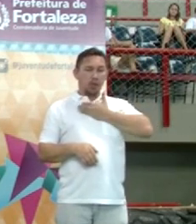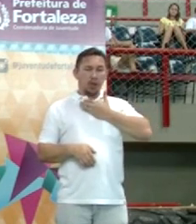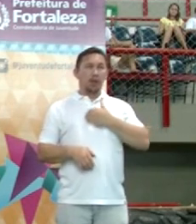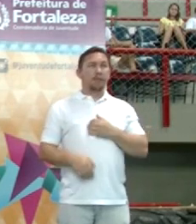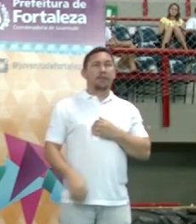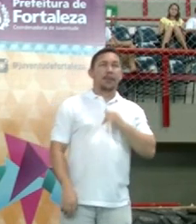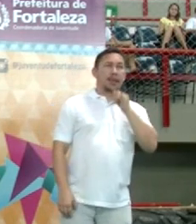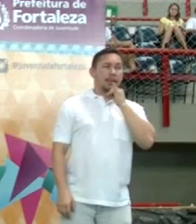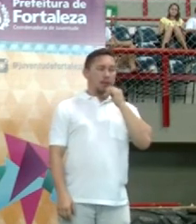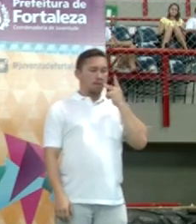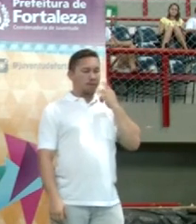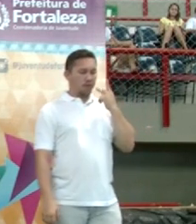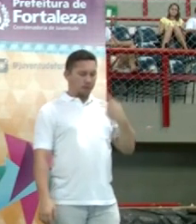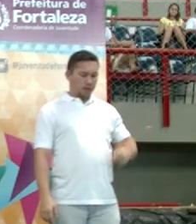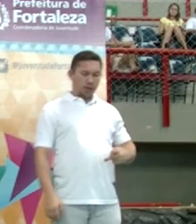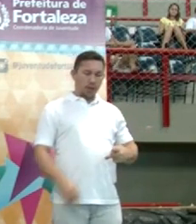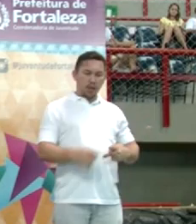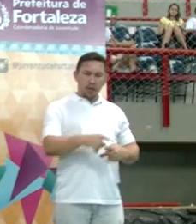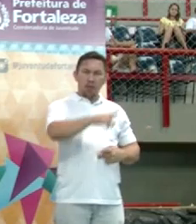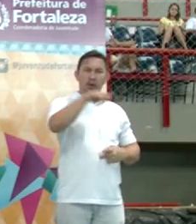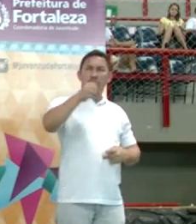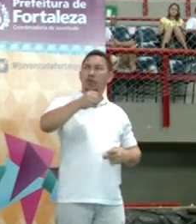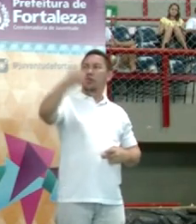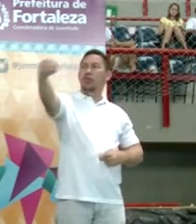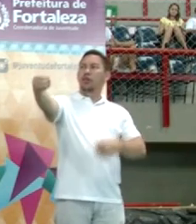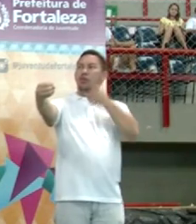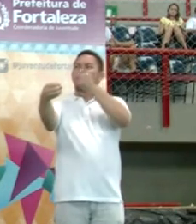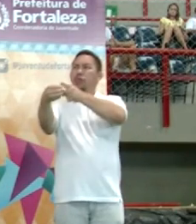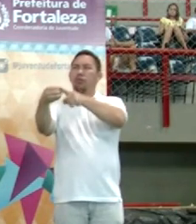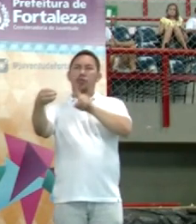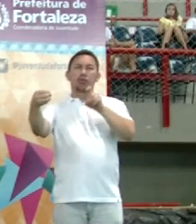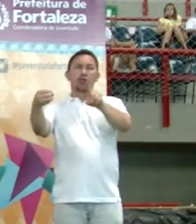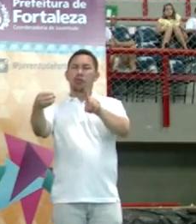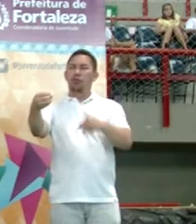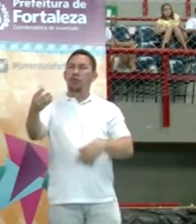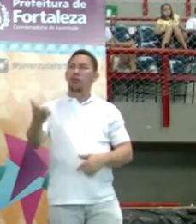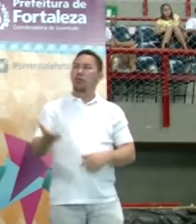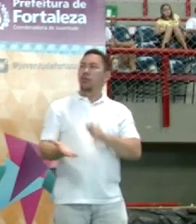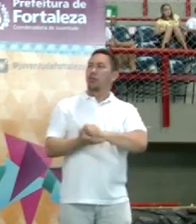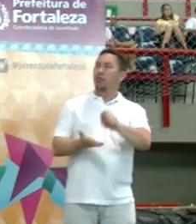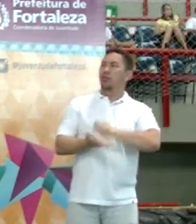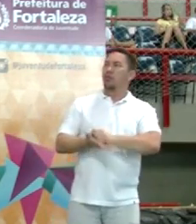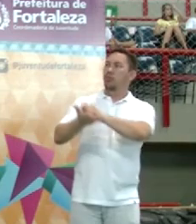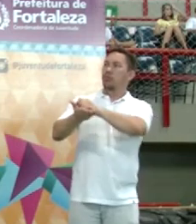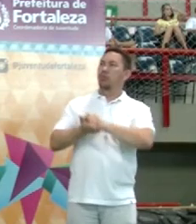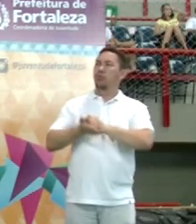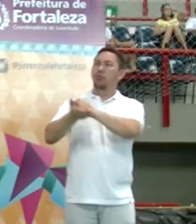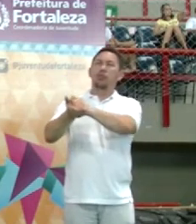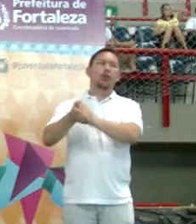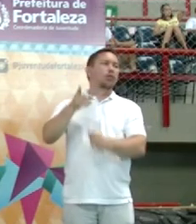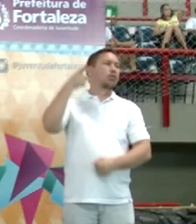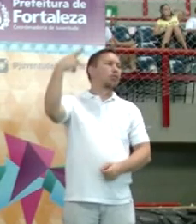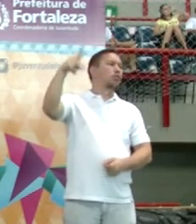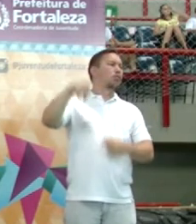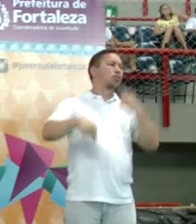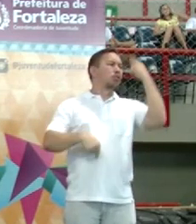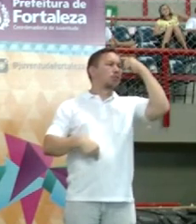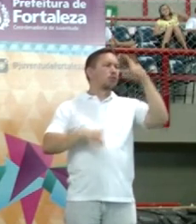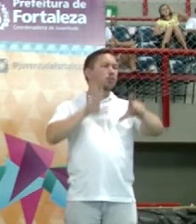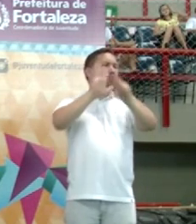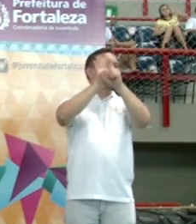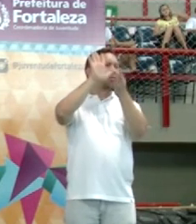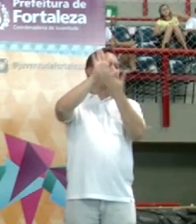aqui em Fortaleza e vocês estão morando lá em Cascavel. Eu não escrevo mais. Como é que tu vai saber que eu criei uma